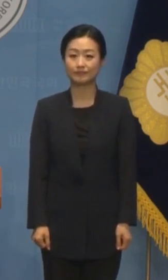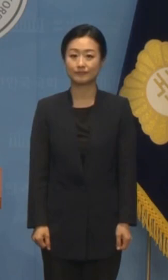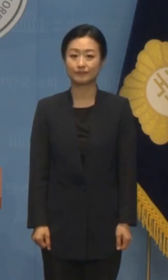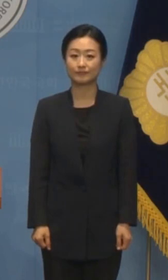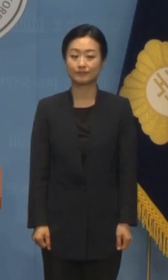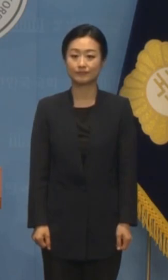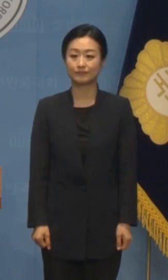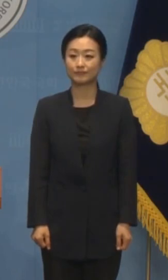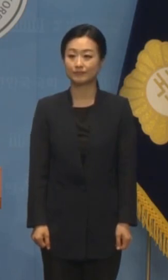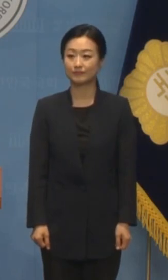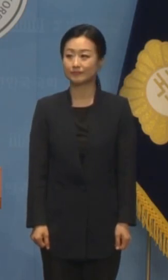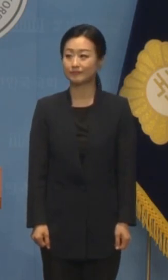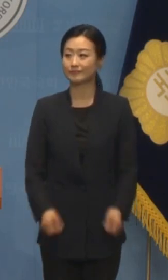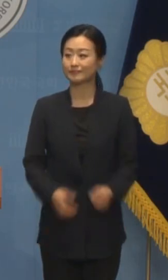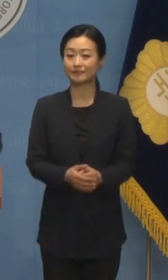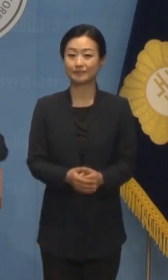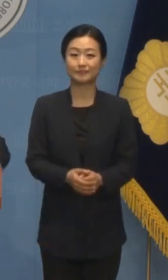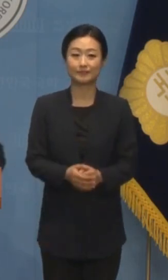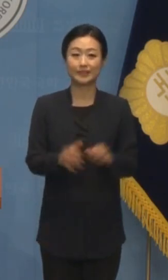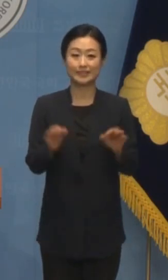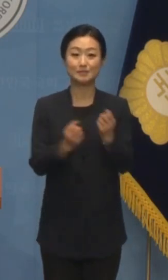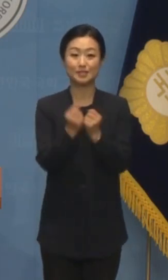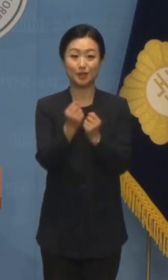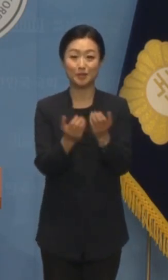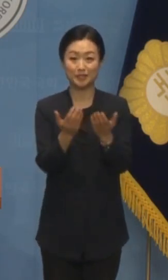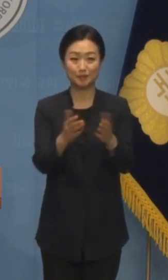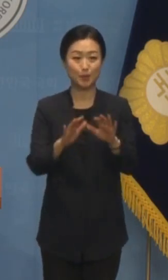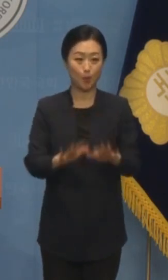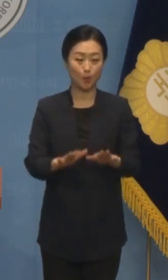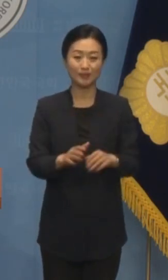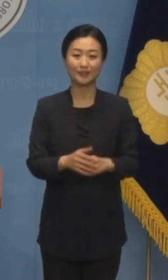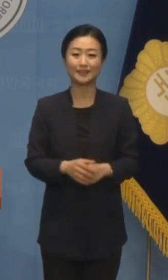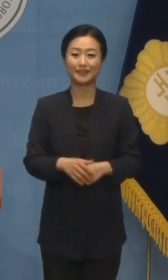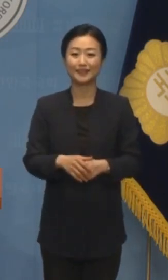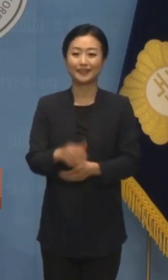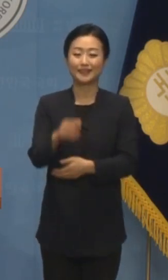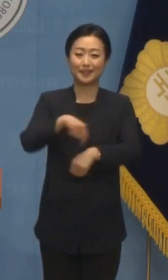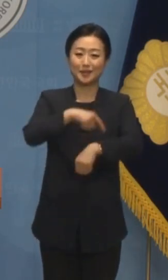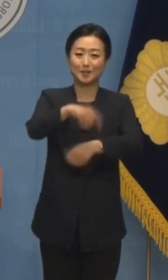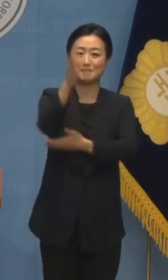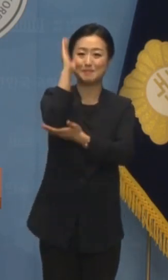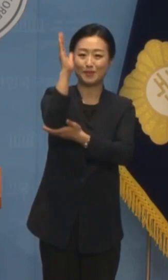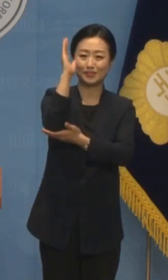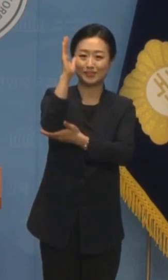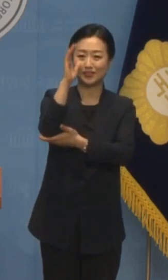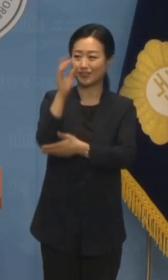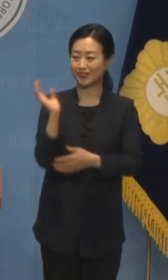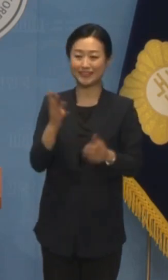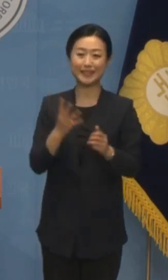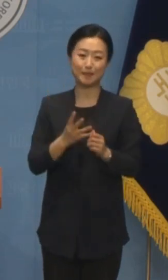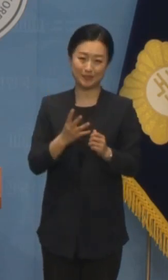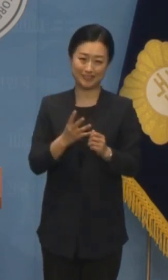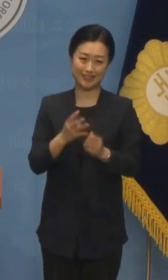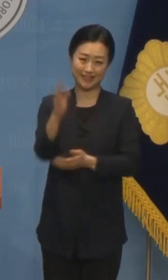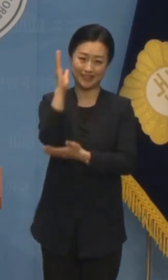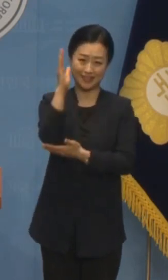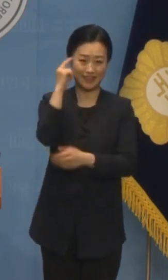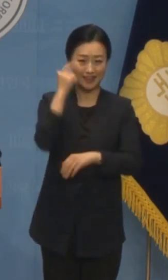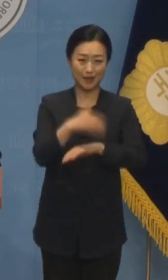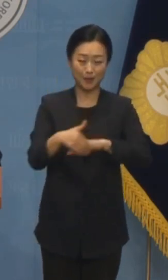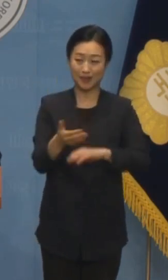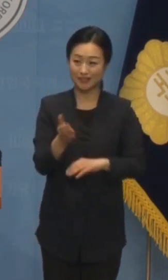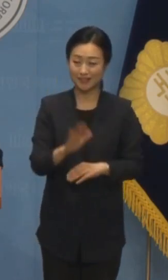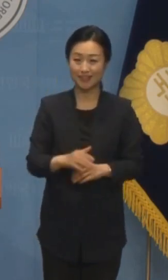네, 기자분들한테 잠깐 안내 드리면 제가 오늘 필리버스터 4번째 순서였는데요. 조금